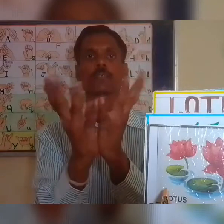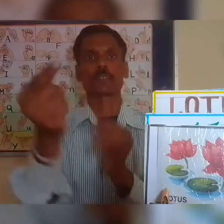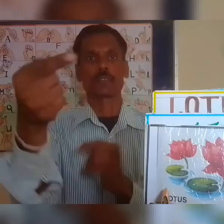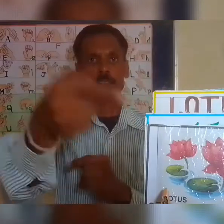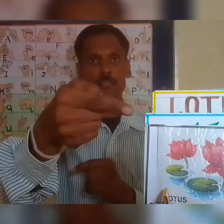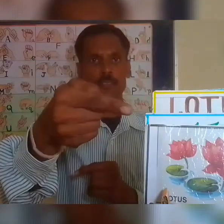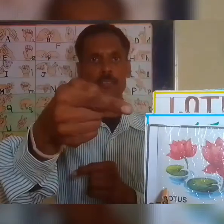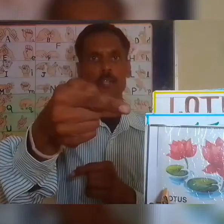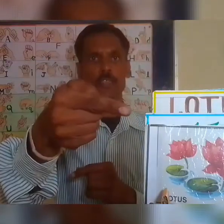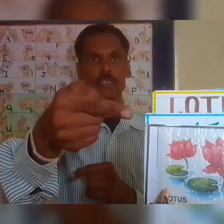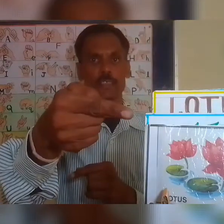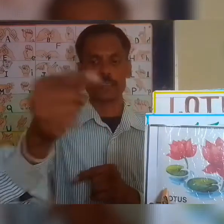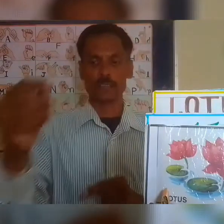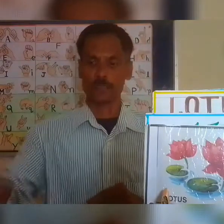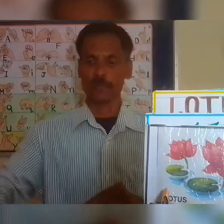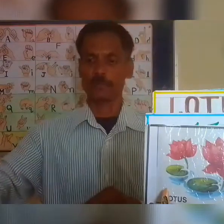Lotus Lotus